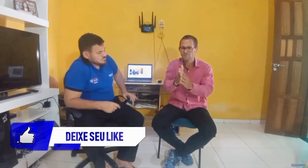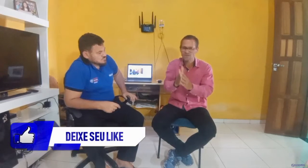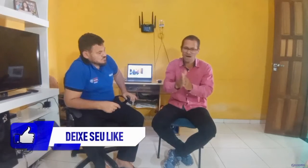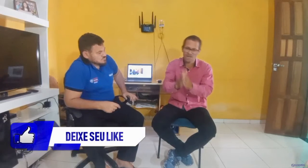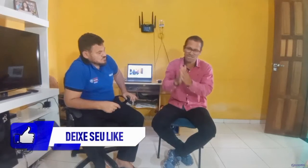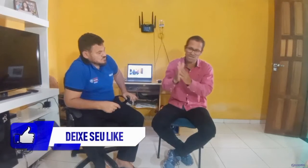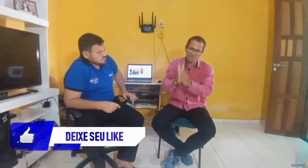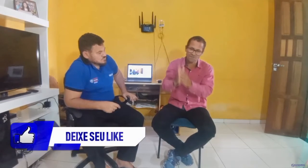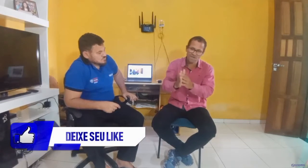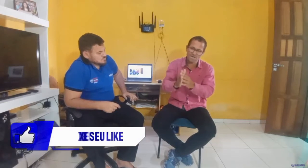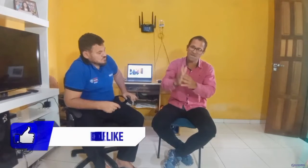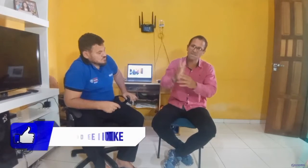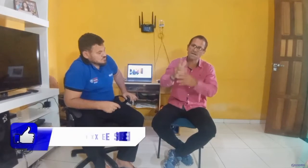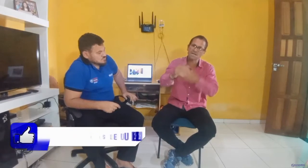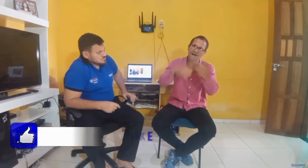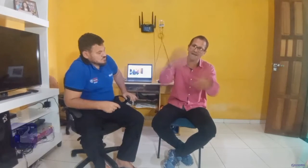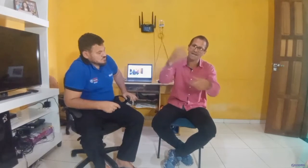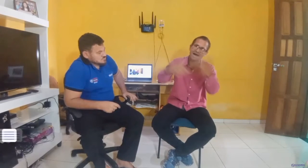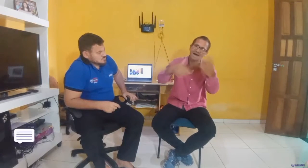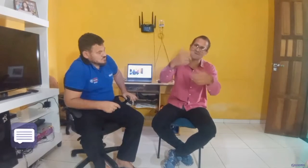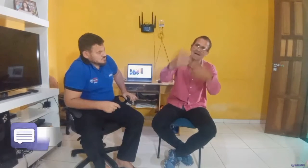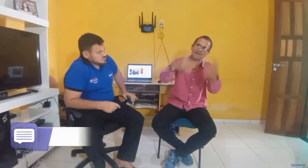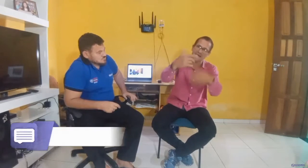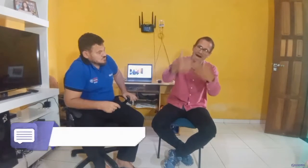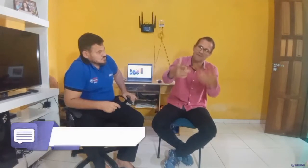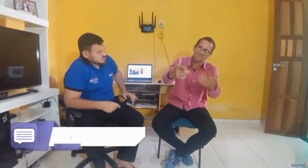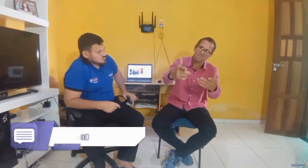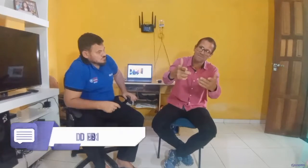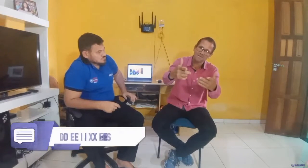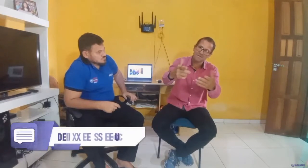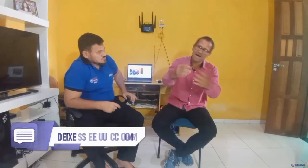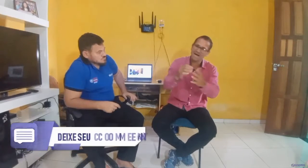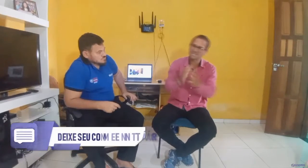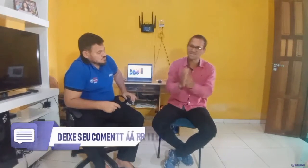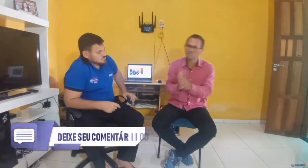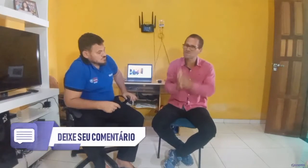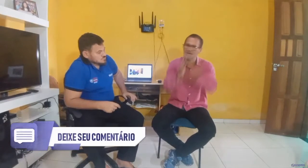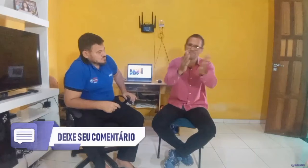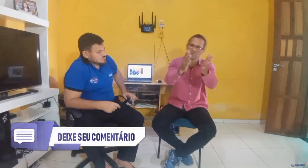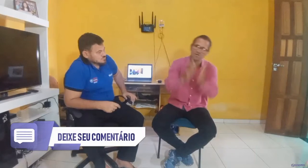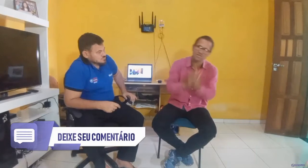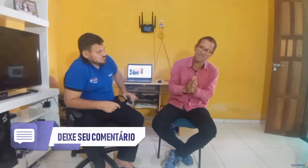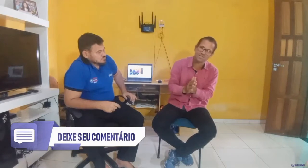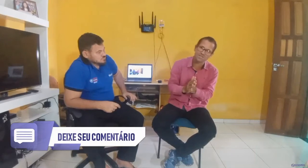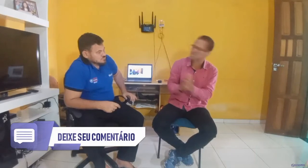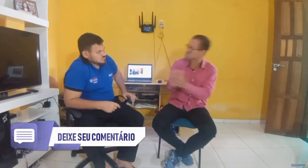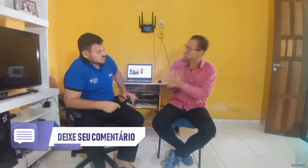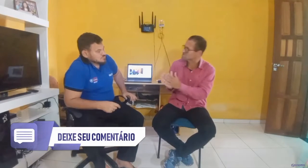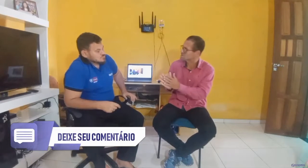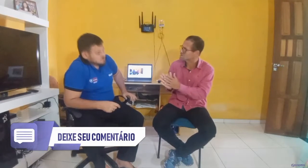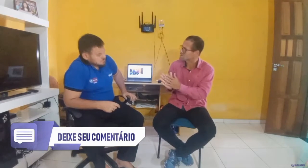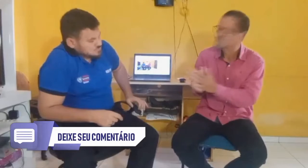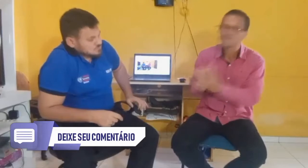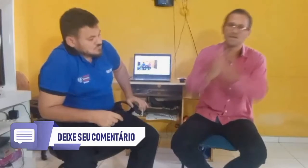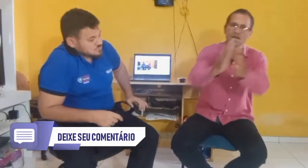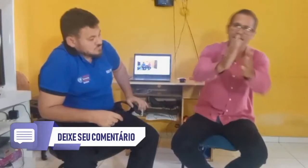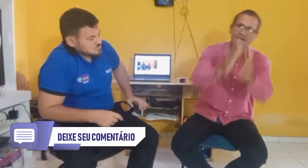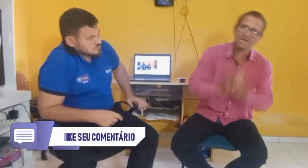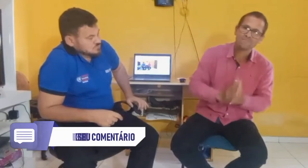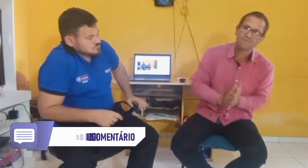A gente fica andando em galho, em galho, em galho, em galho. A gente não sabe onde nós chega, entendeu, Zabelo? E aí,